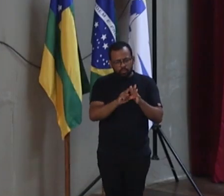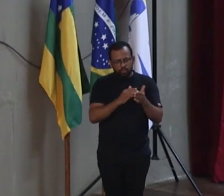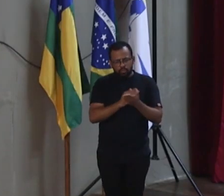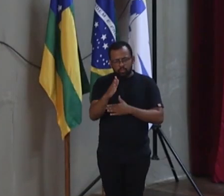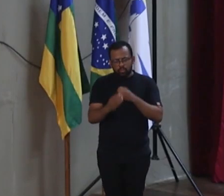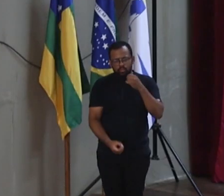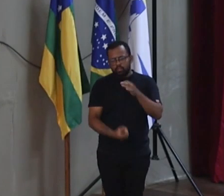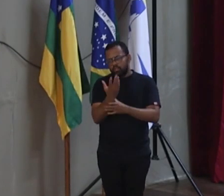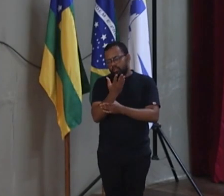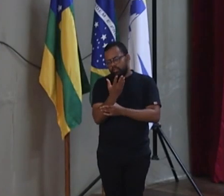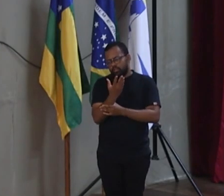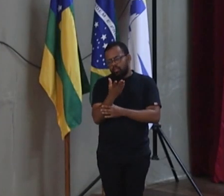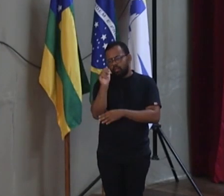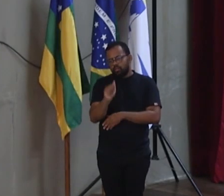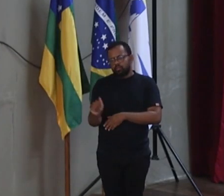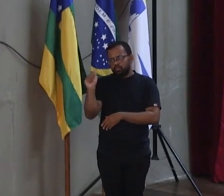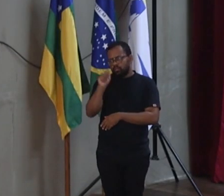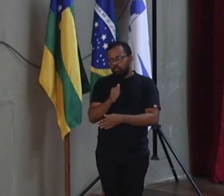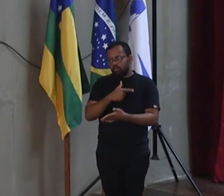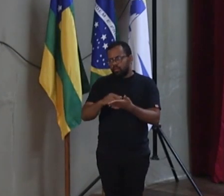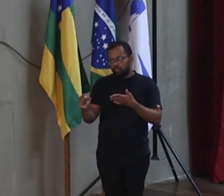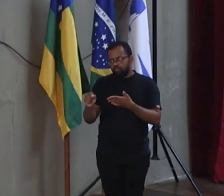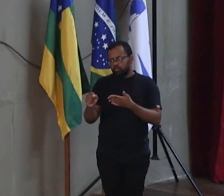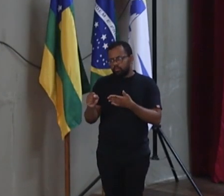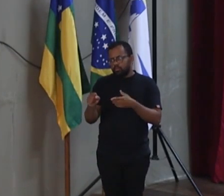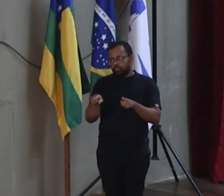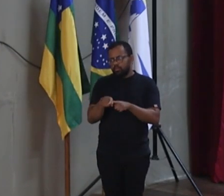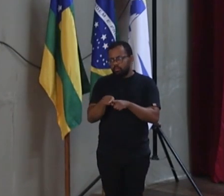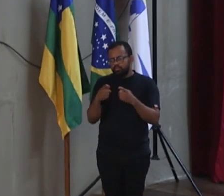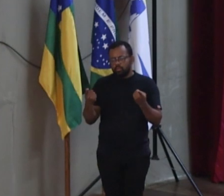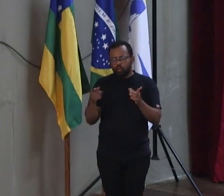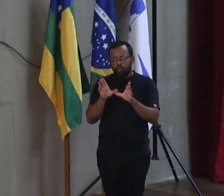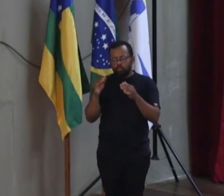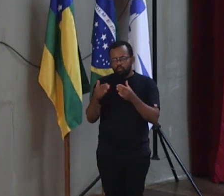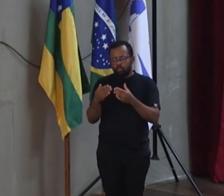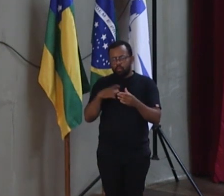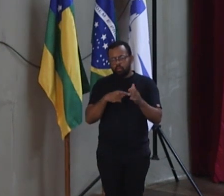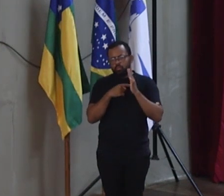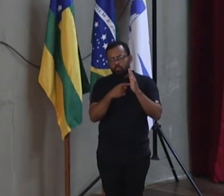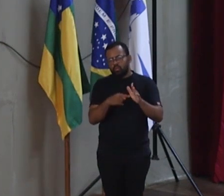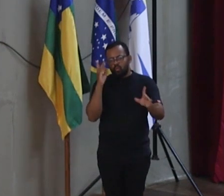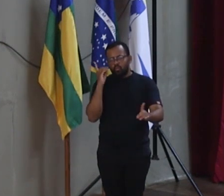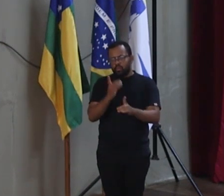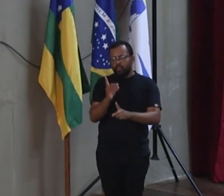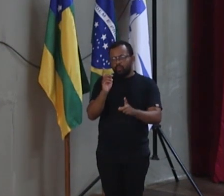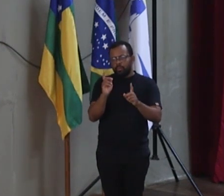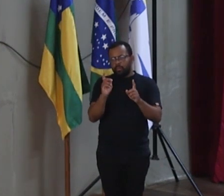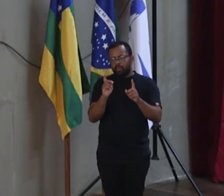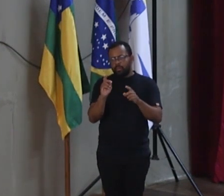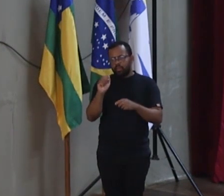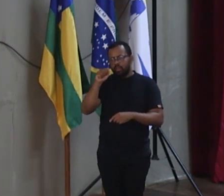criar a associação. E dentre esses congressos destaca-se o encontro